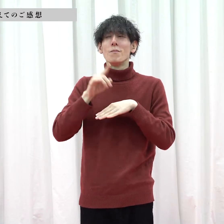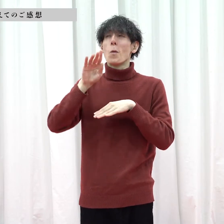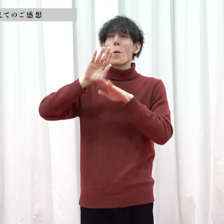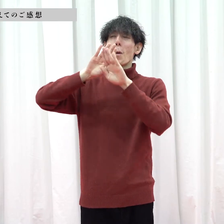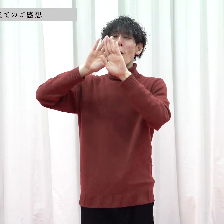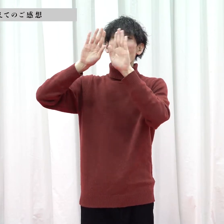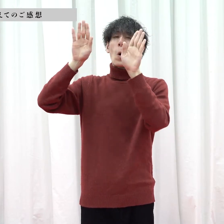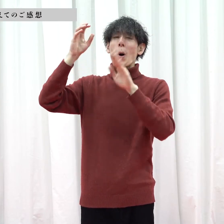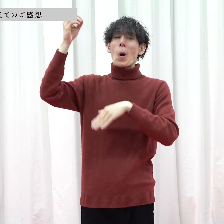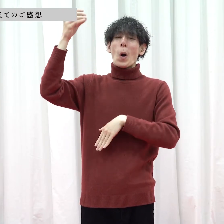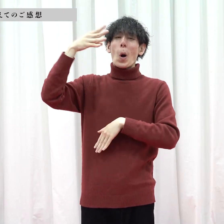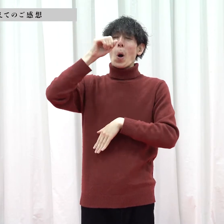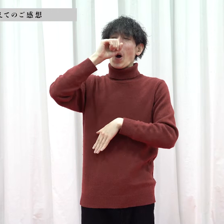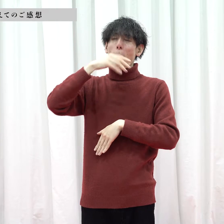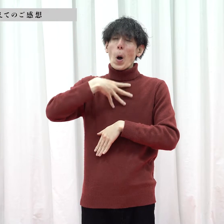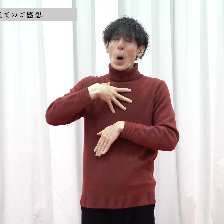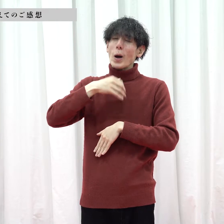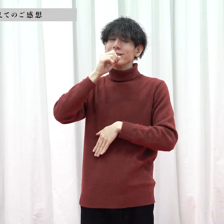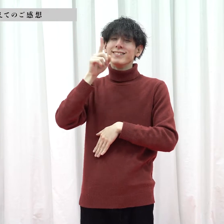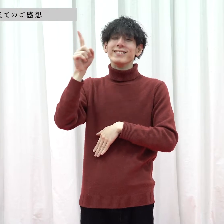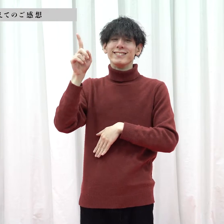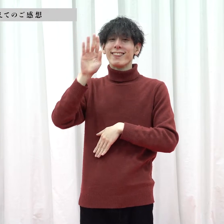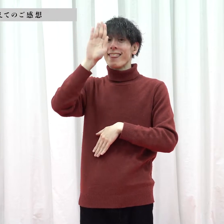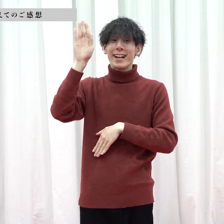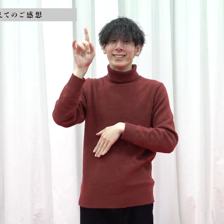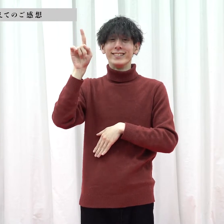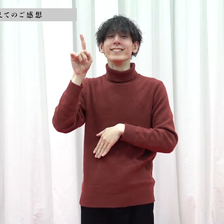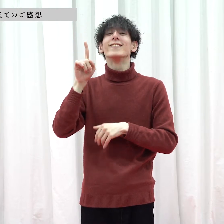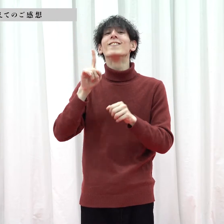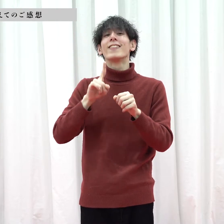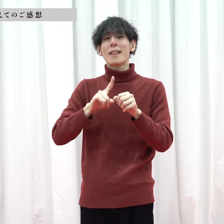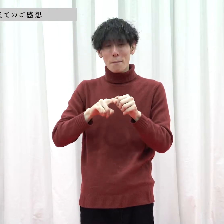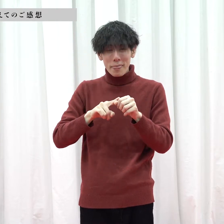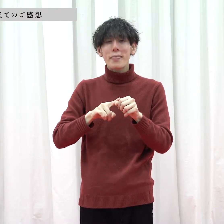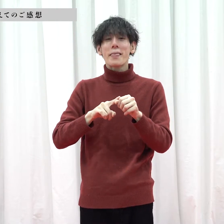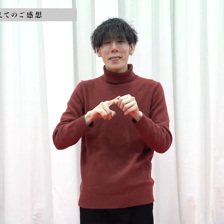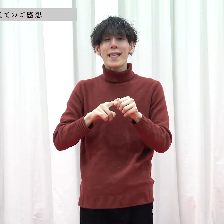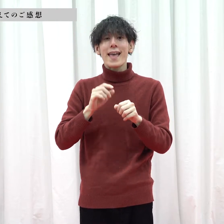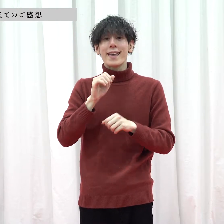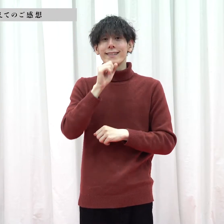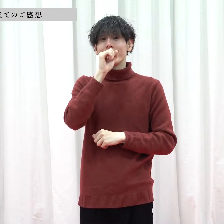が、今日はすごく天気も良くて気持ちが良かったです。